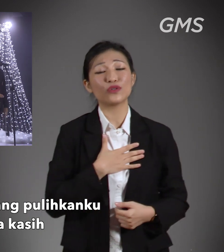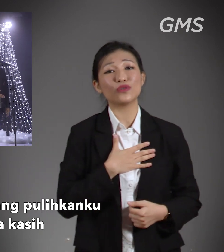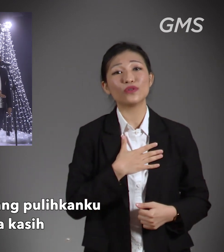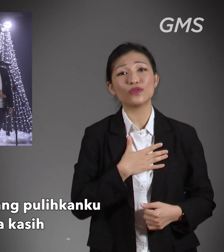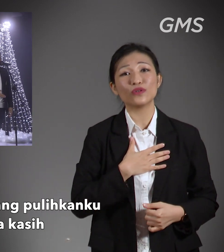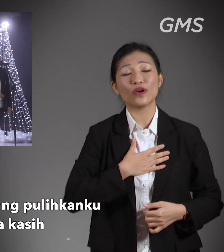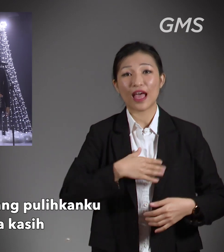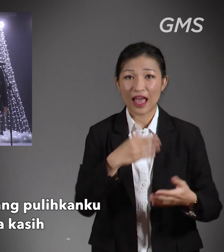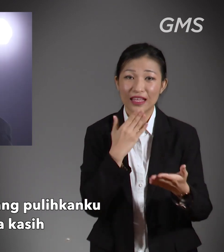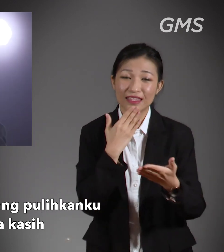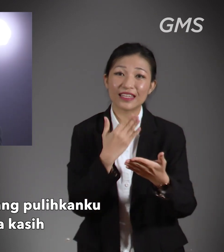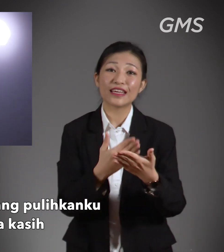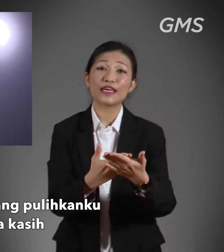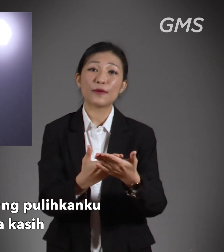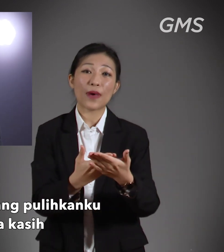pulihkanku.